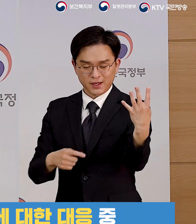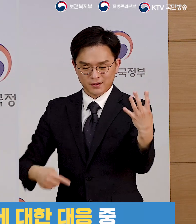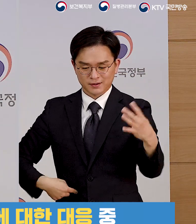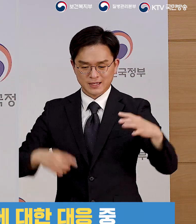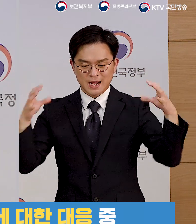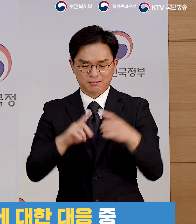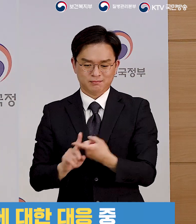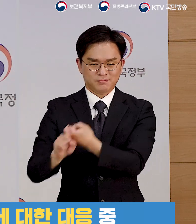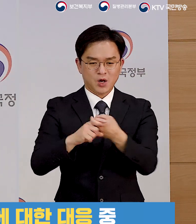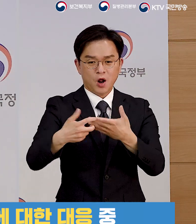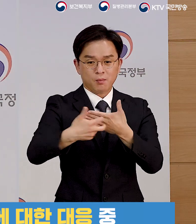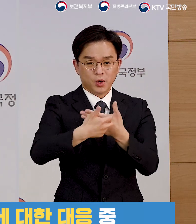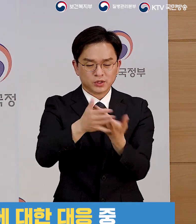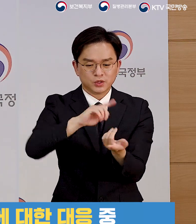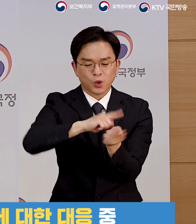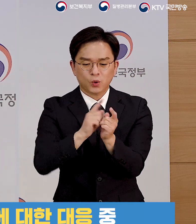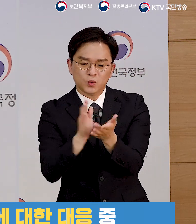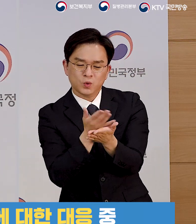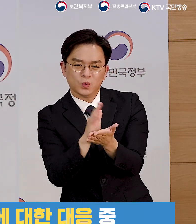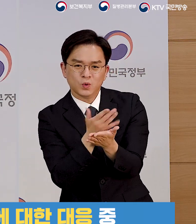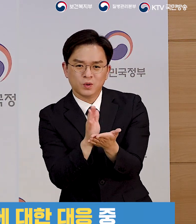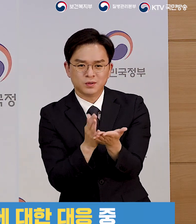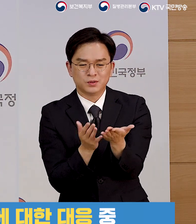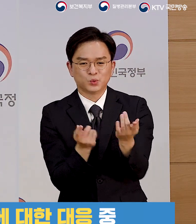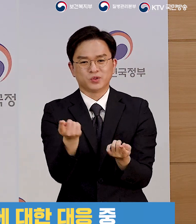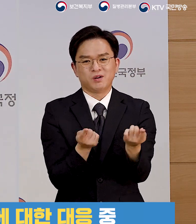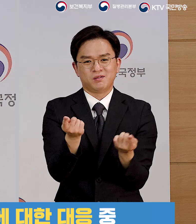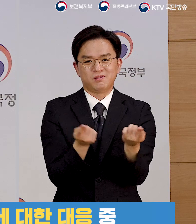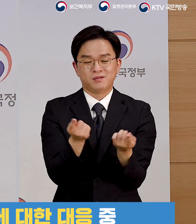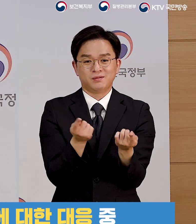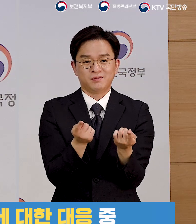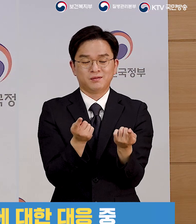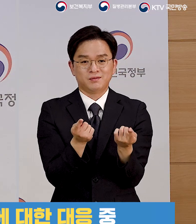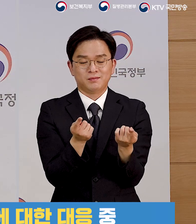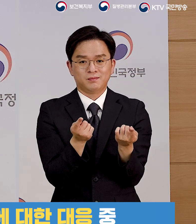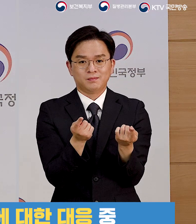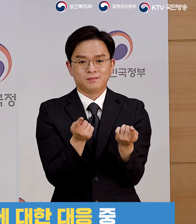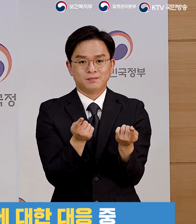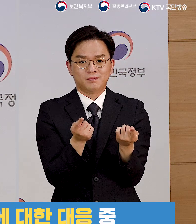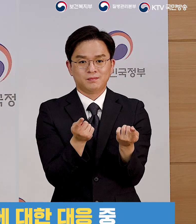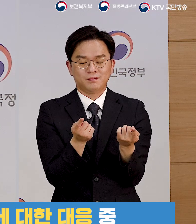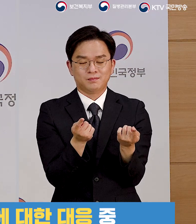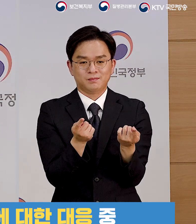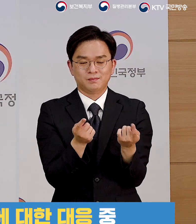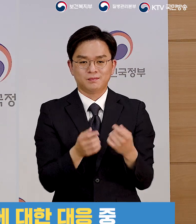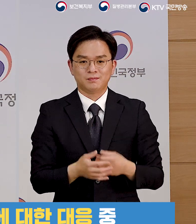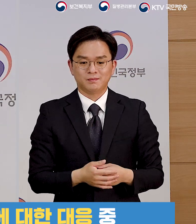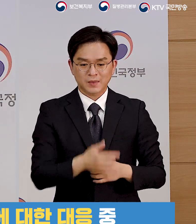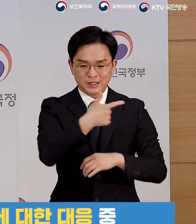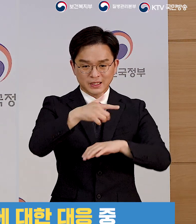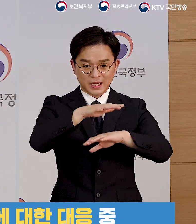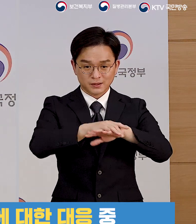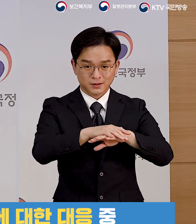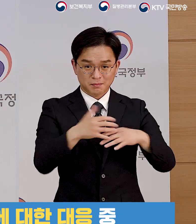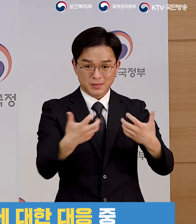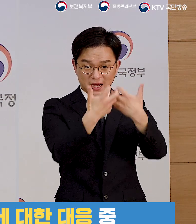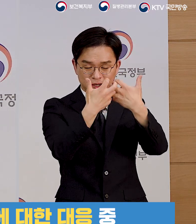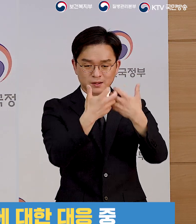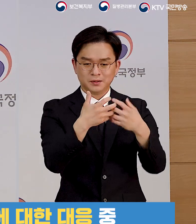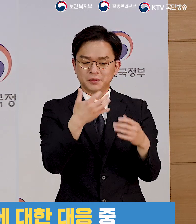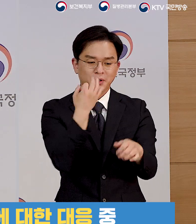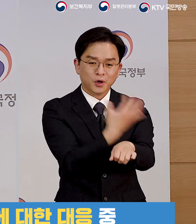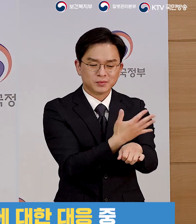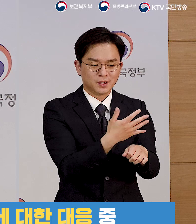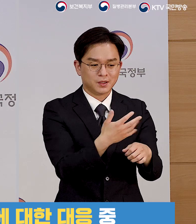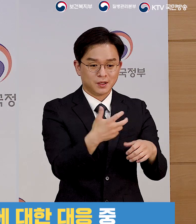공동 대응 부분들을 했고, 지금 이제 대전에 있는 일부 이제 환자분들께서 충북 또는